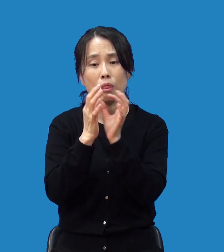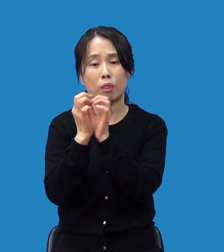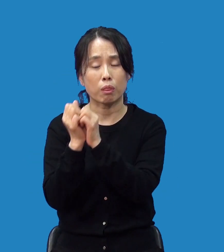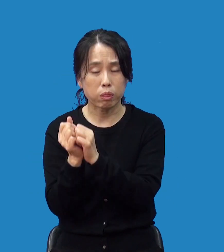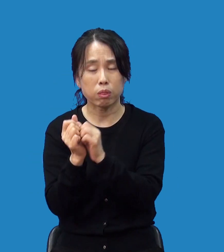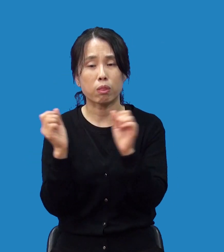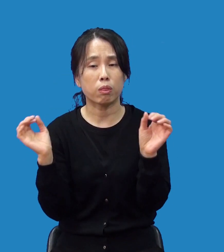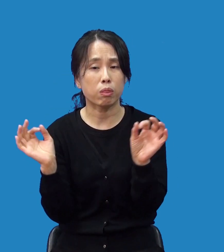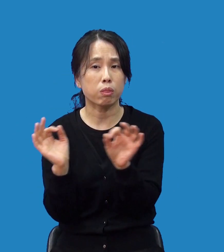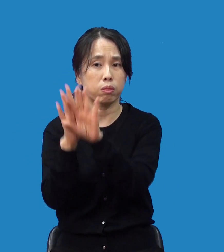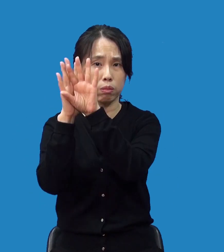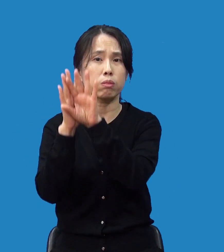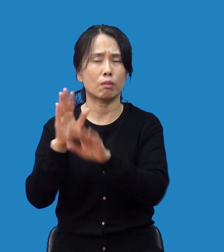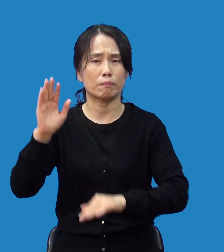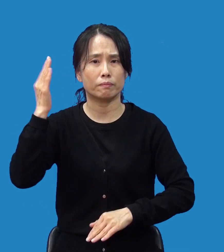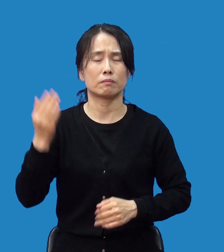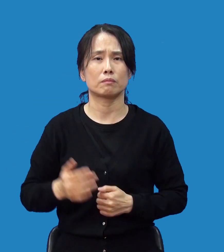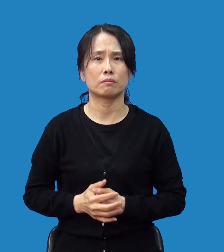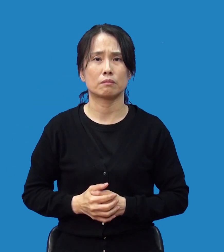거예요.